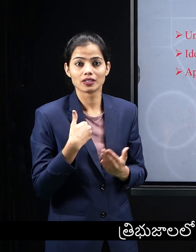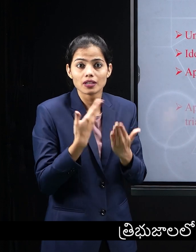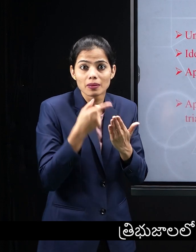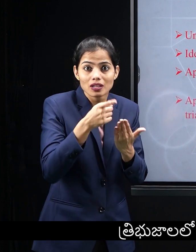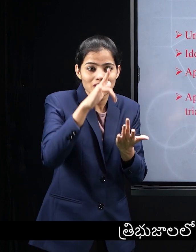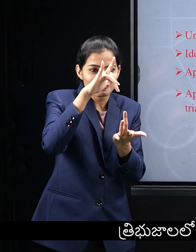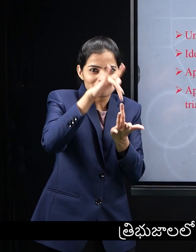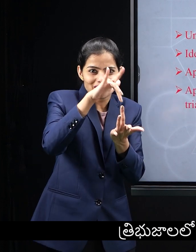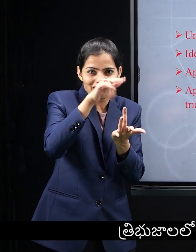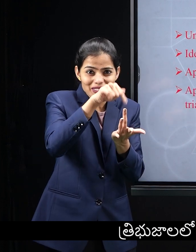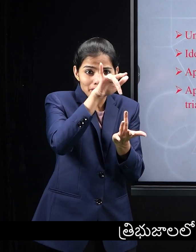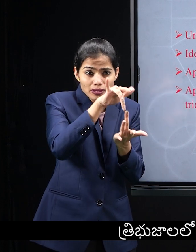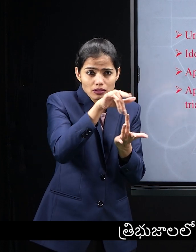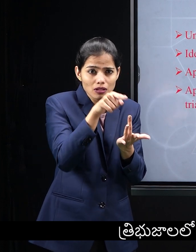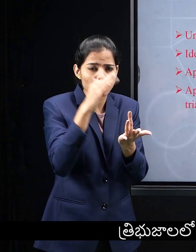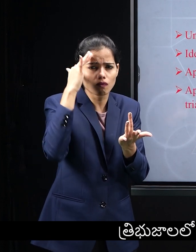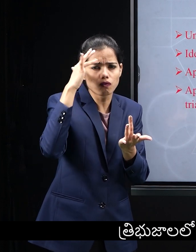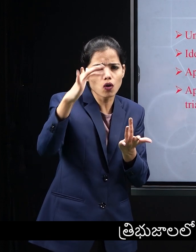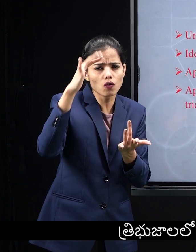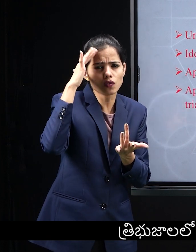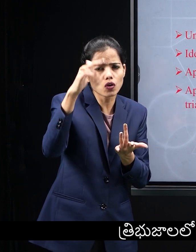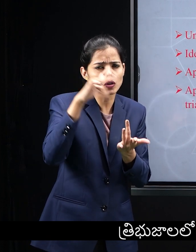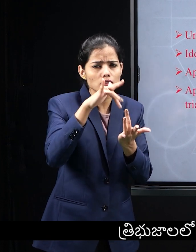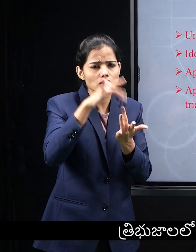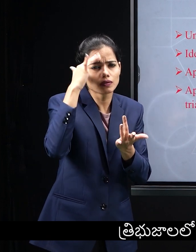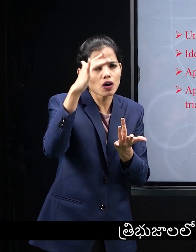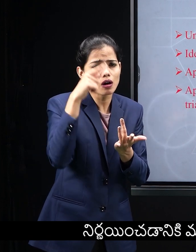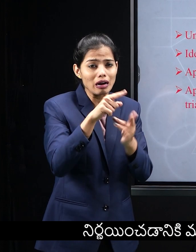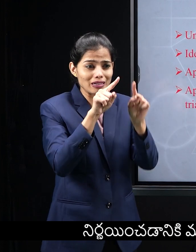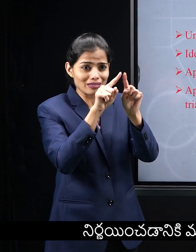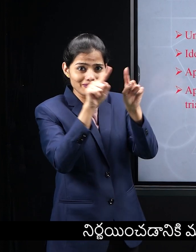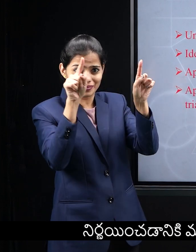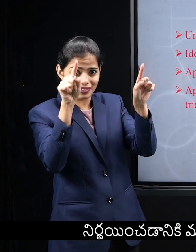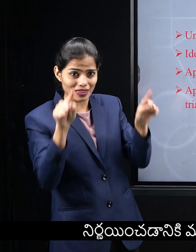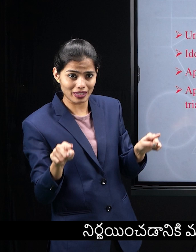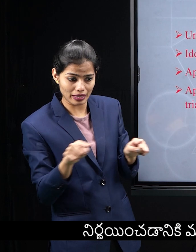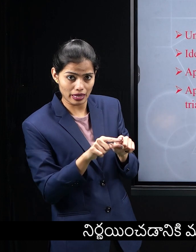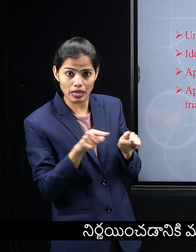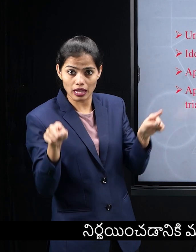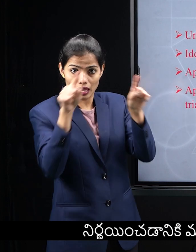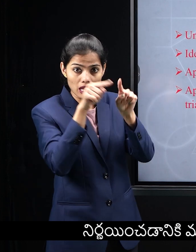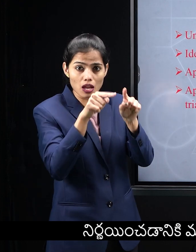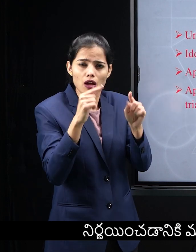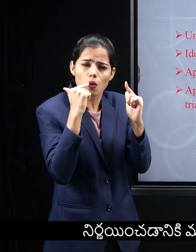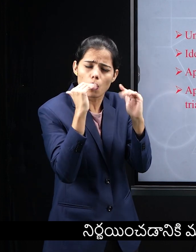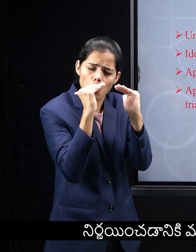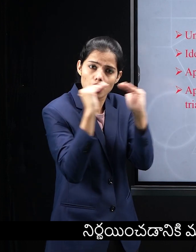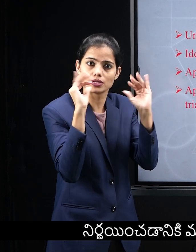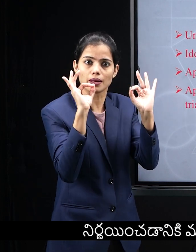త్రిభుజాలలో సమాంతర మరియు సమానత్వాన్ని నిర్ణయించడానికి మధ్య బిందువు సిద్ధాంతాన్ని